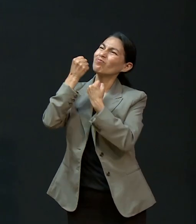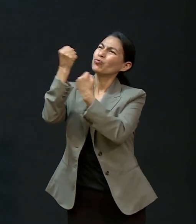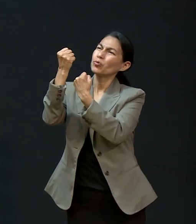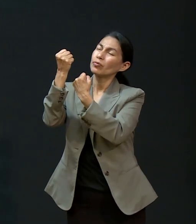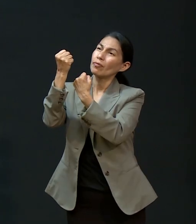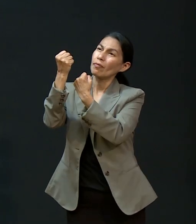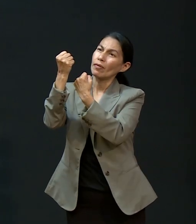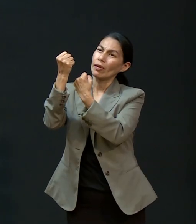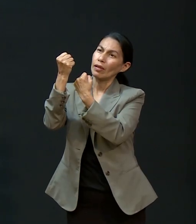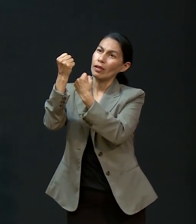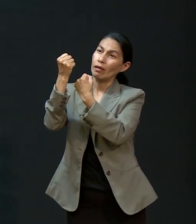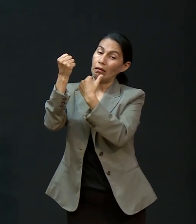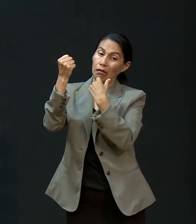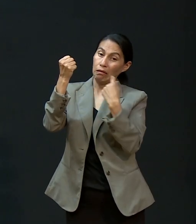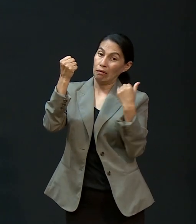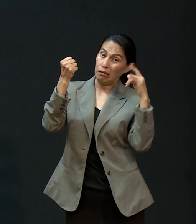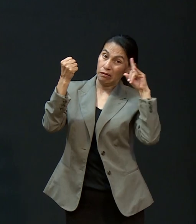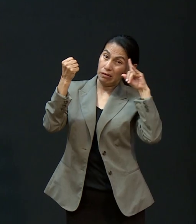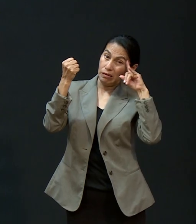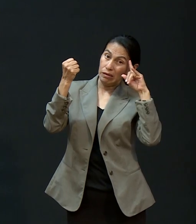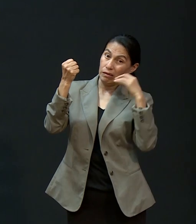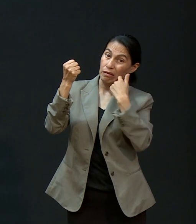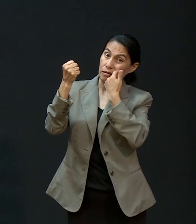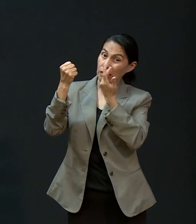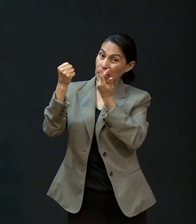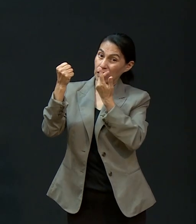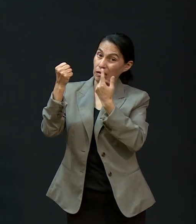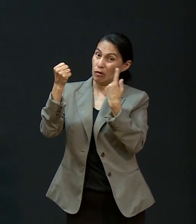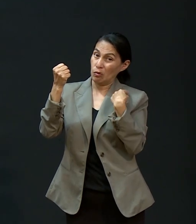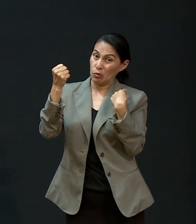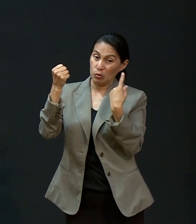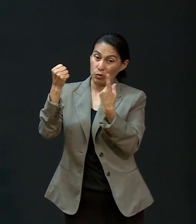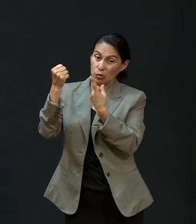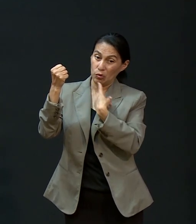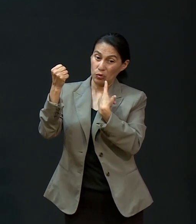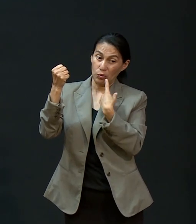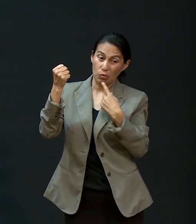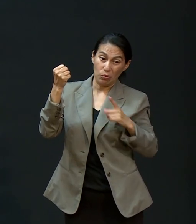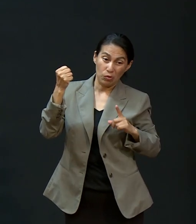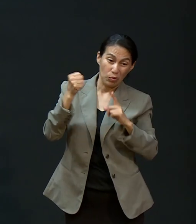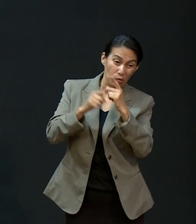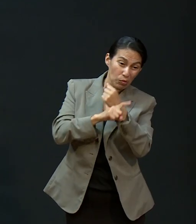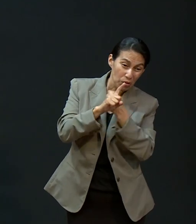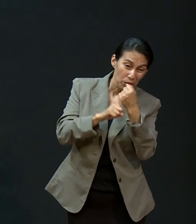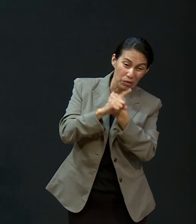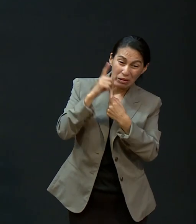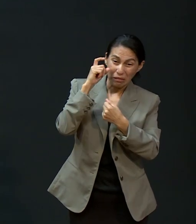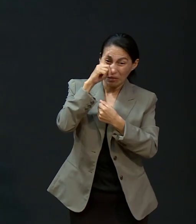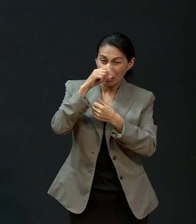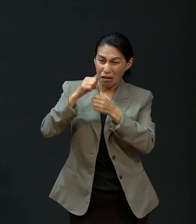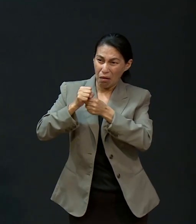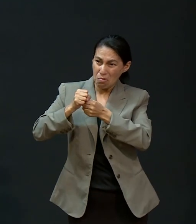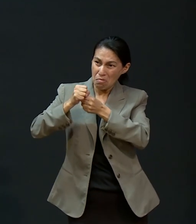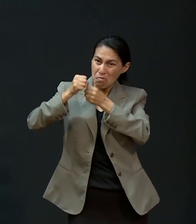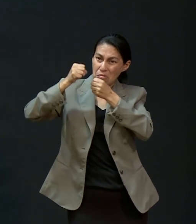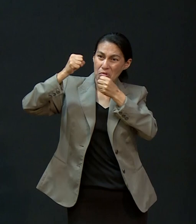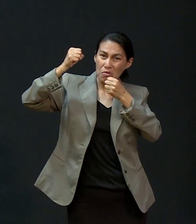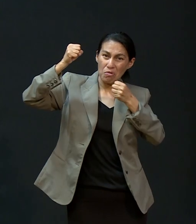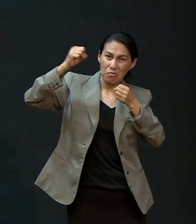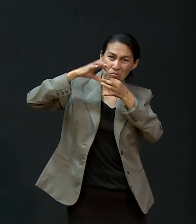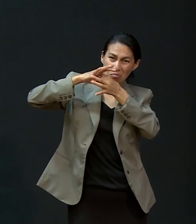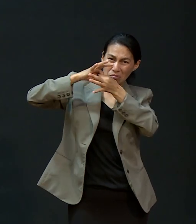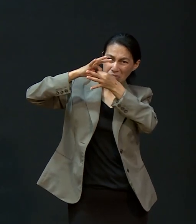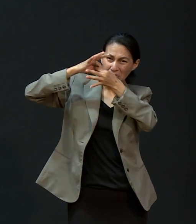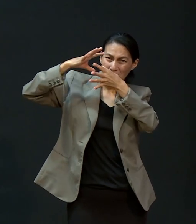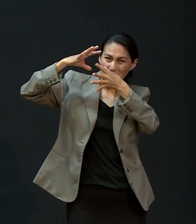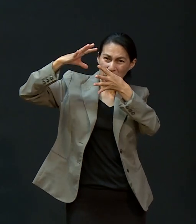Y debemos de tener muy en mente que las circunstancias que pasan, hay un propósito